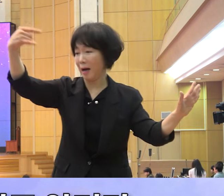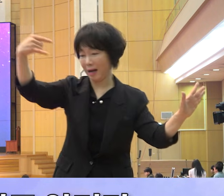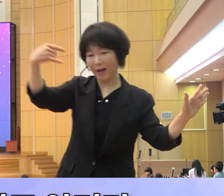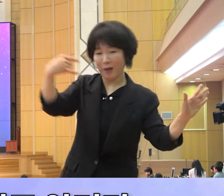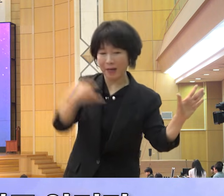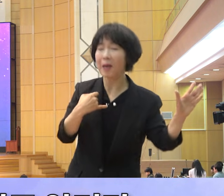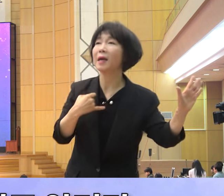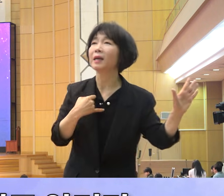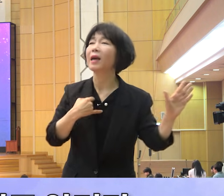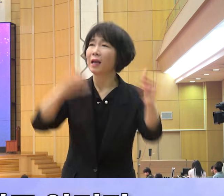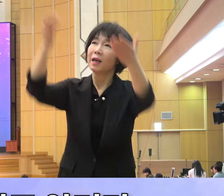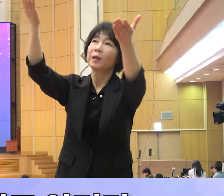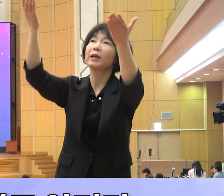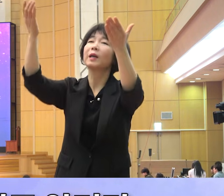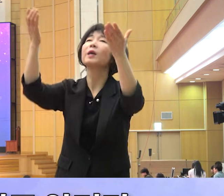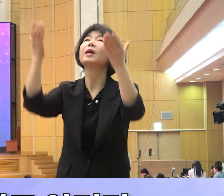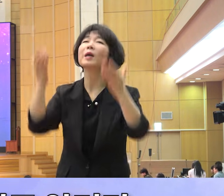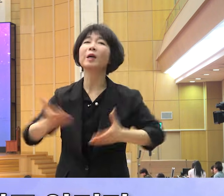이곳에